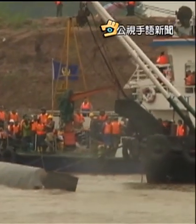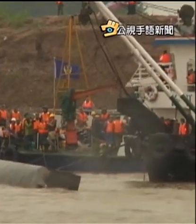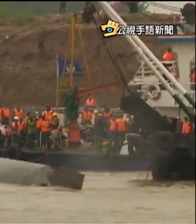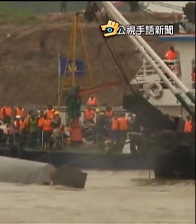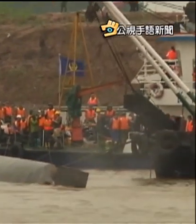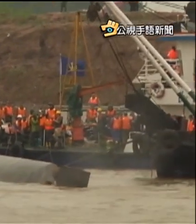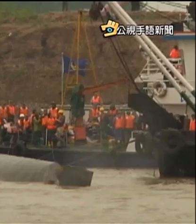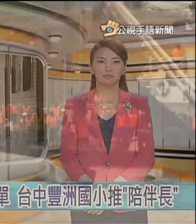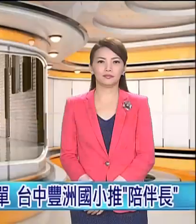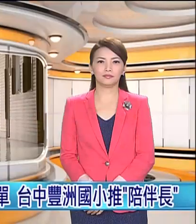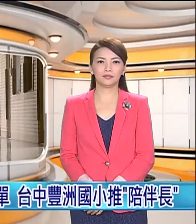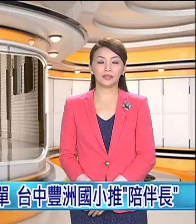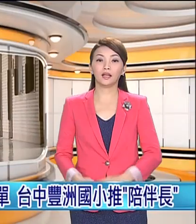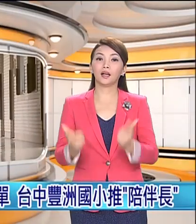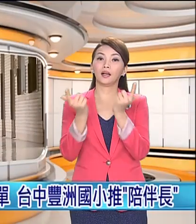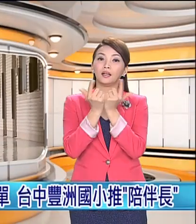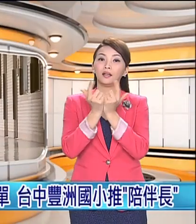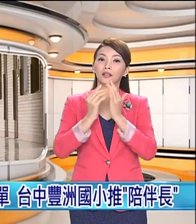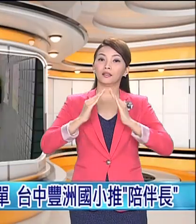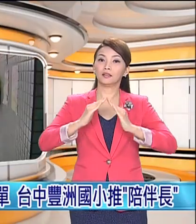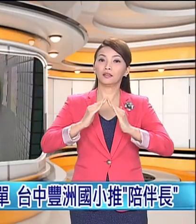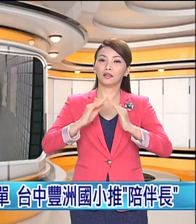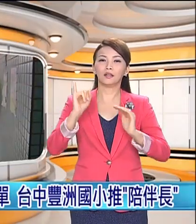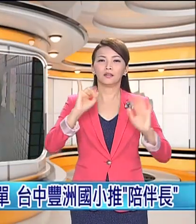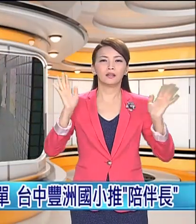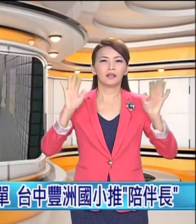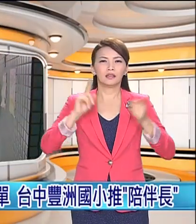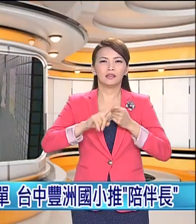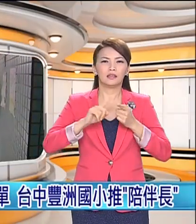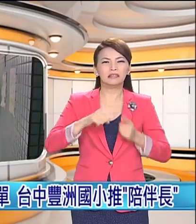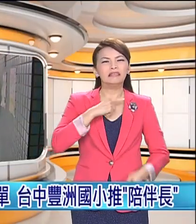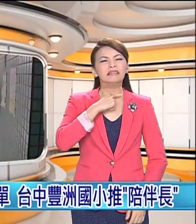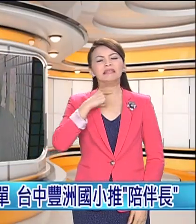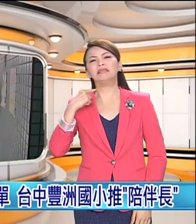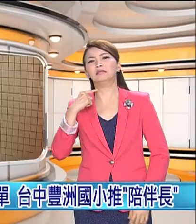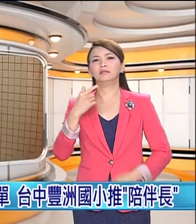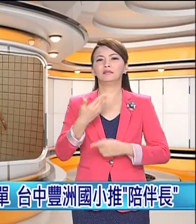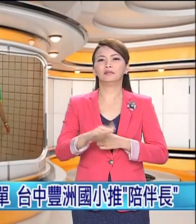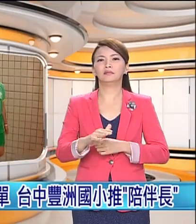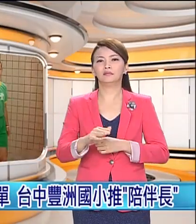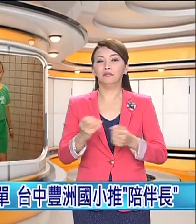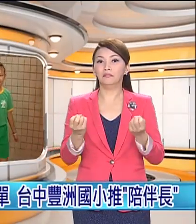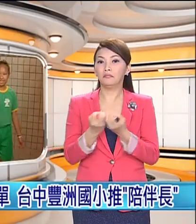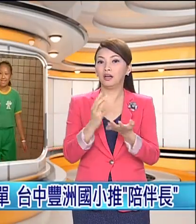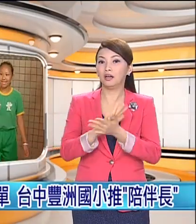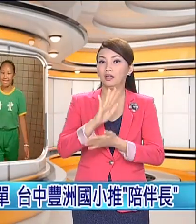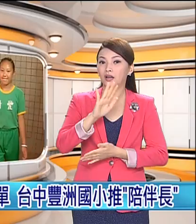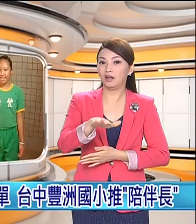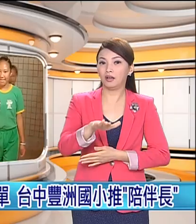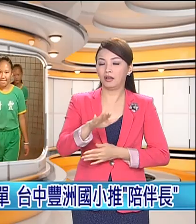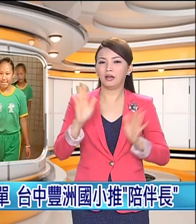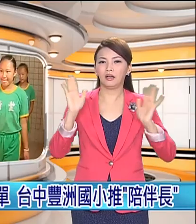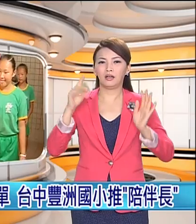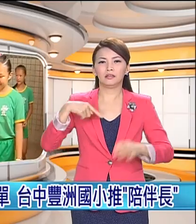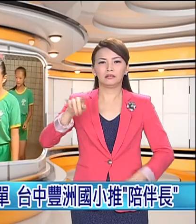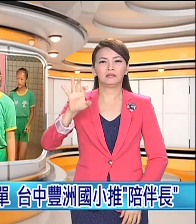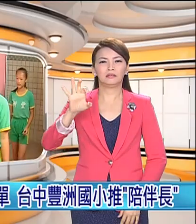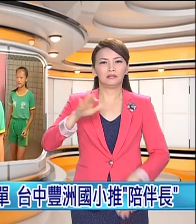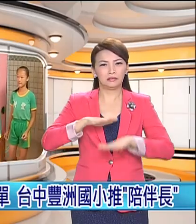道。 台北市发生女童割喉命案后，学童如厕安全受到了重视。台